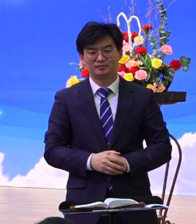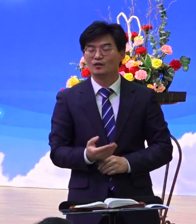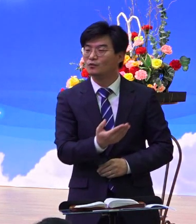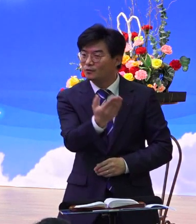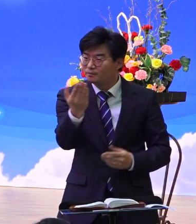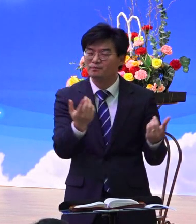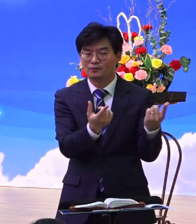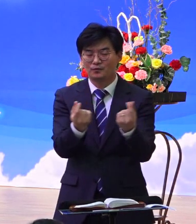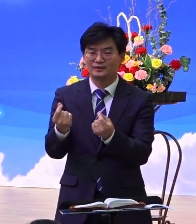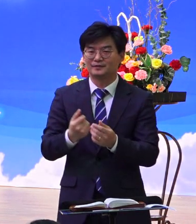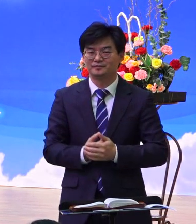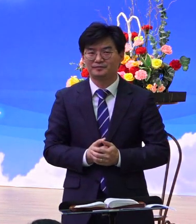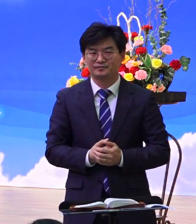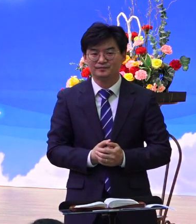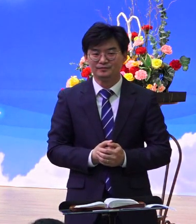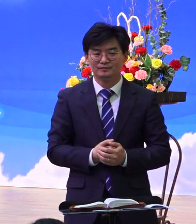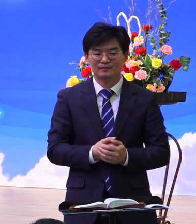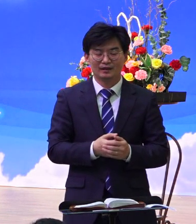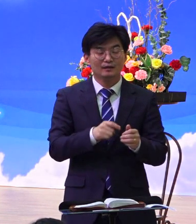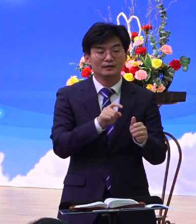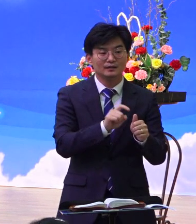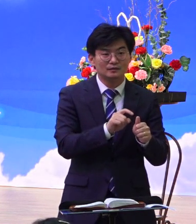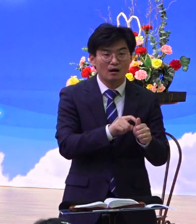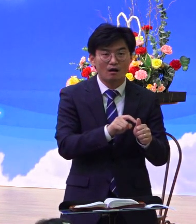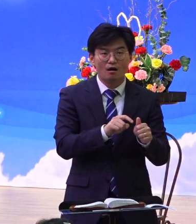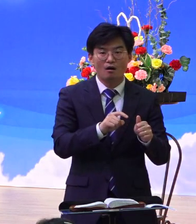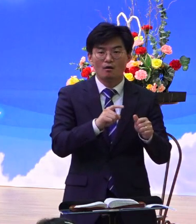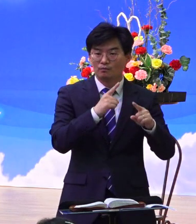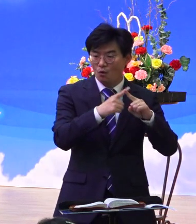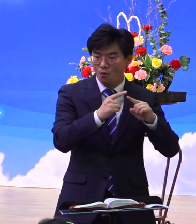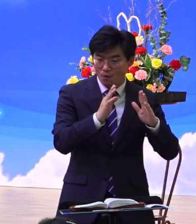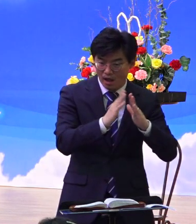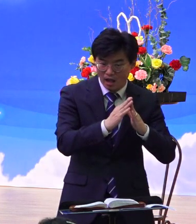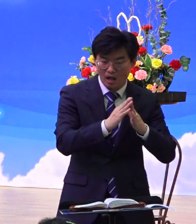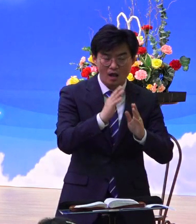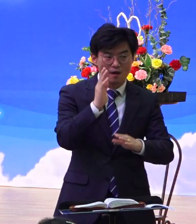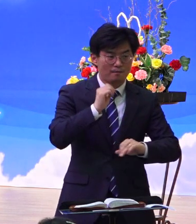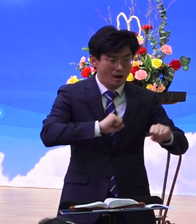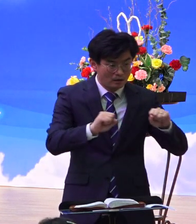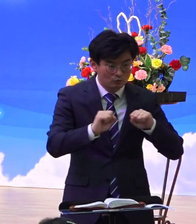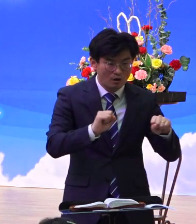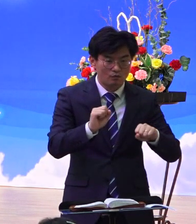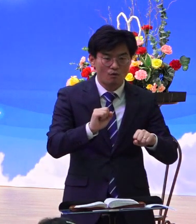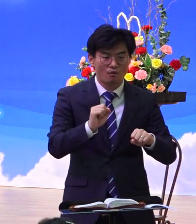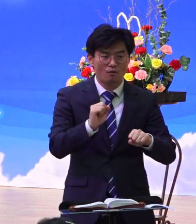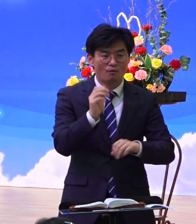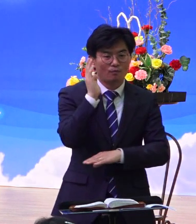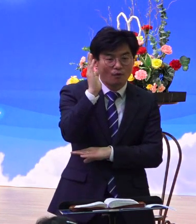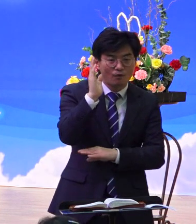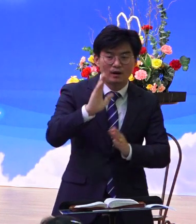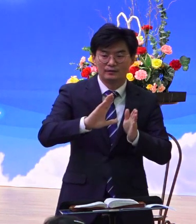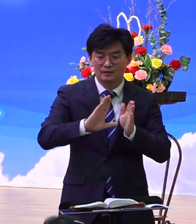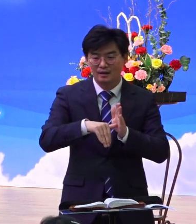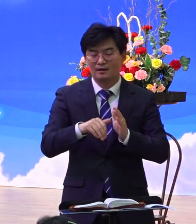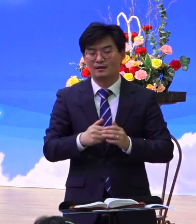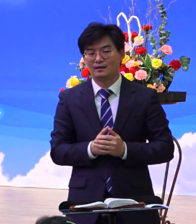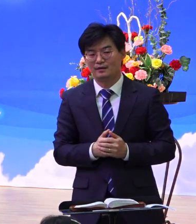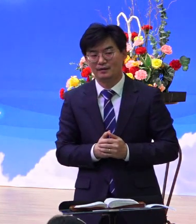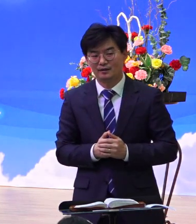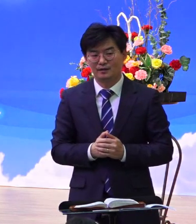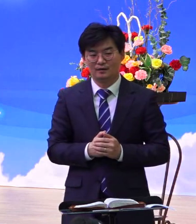디모데가 에베소 교회를 목회하고 있을 때 바울이 에베소 지역에서 3년 이상 있으면서 개척하고 교회를 세웠지